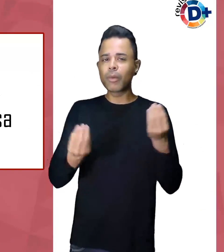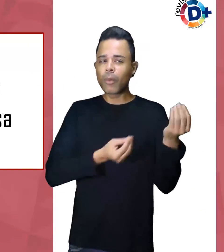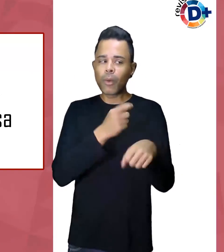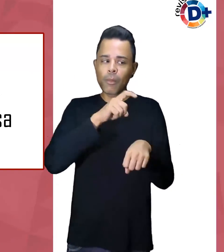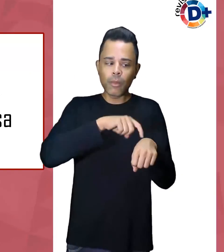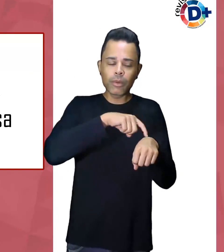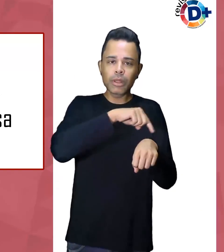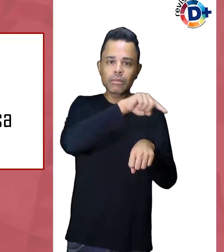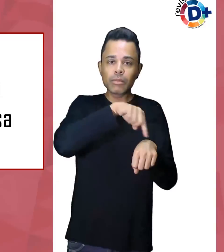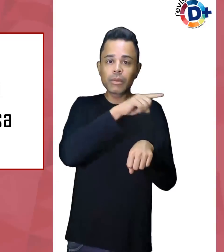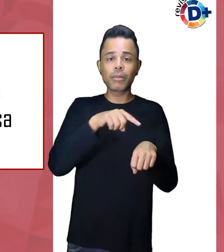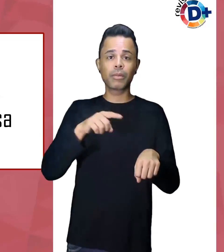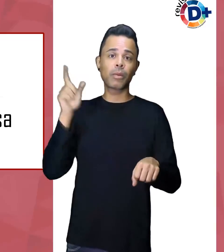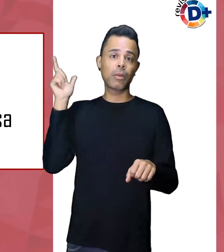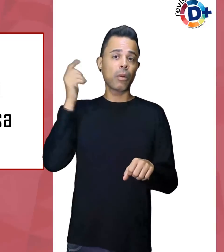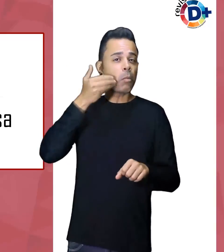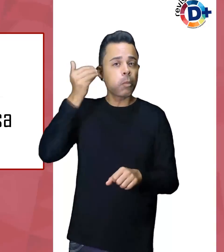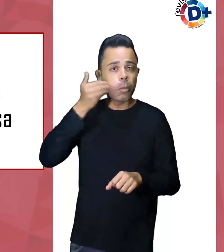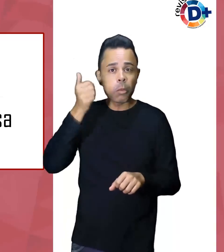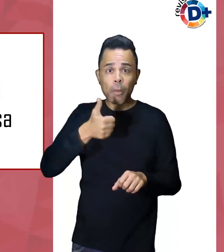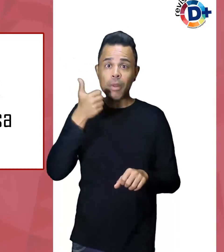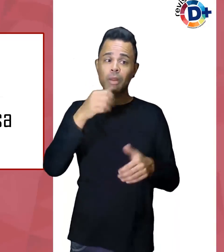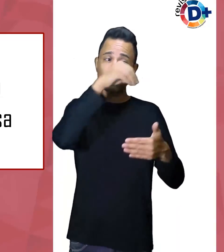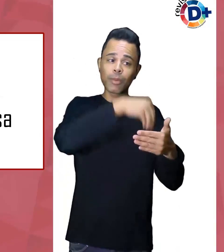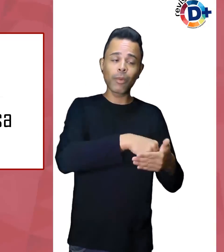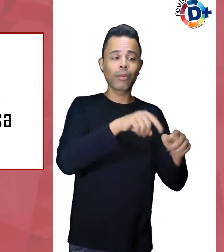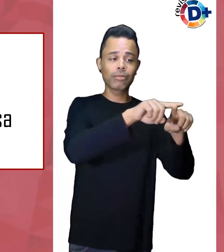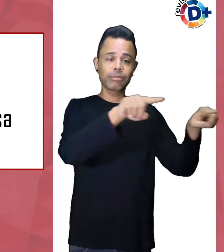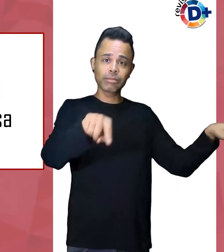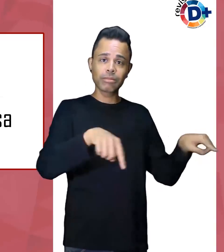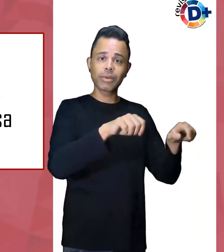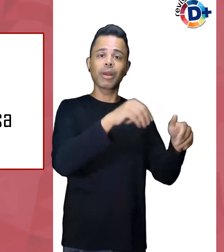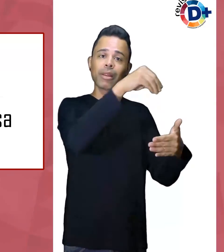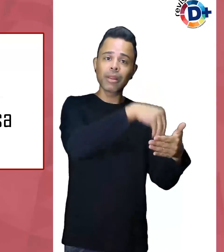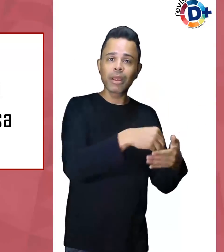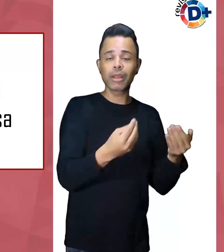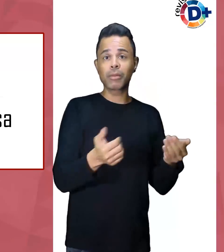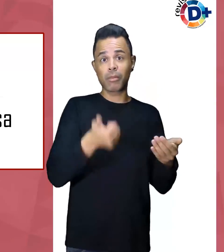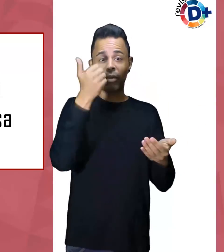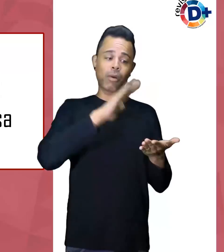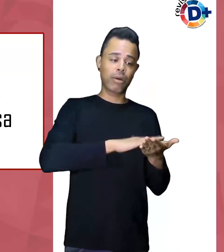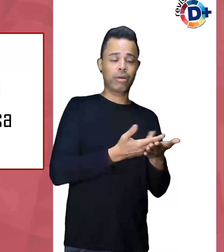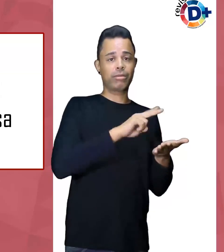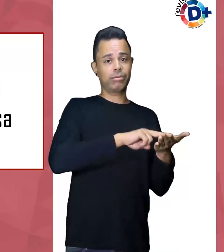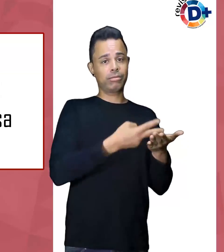com qualidade, que na maioria das vezes será interpretando ou traduzindo. Assim,